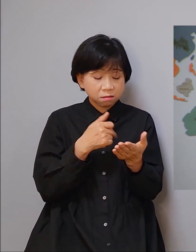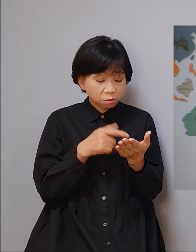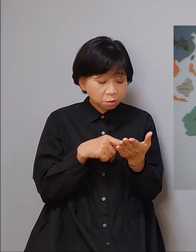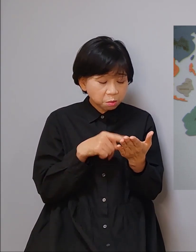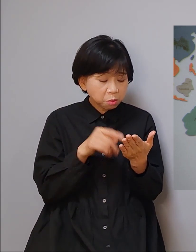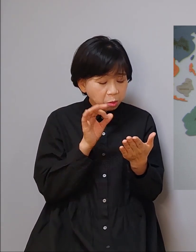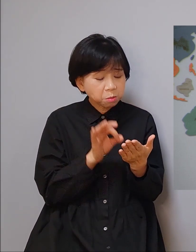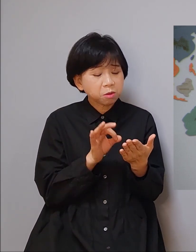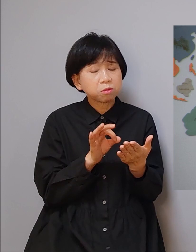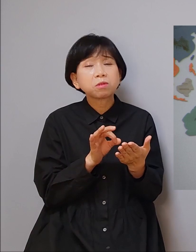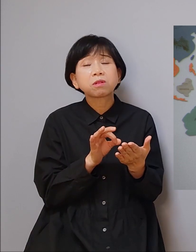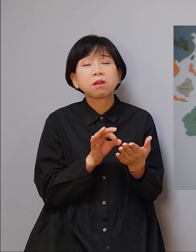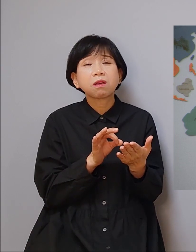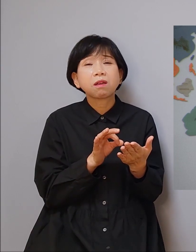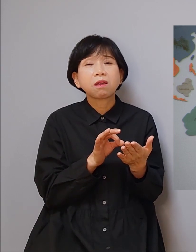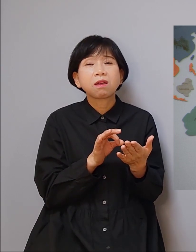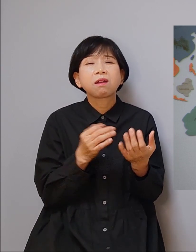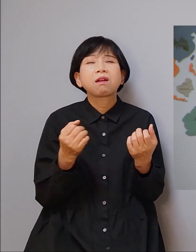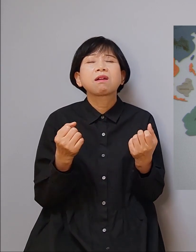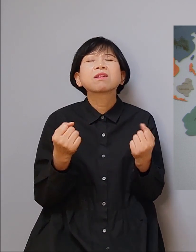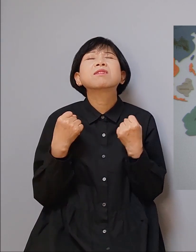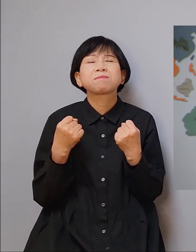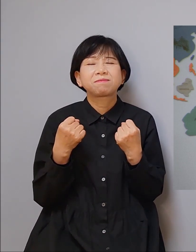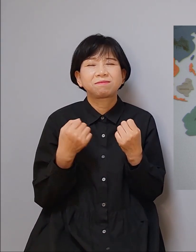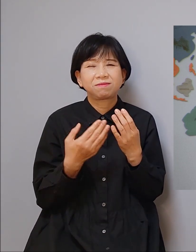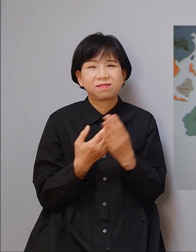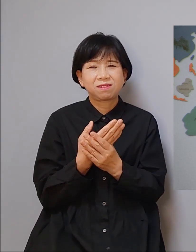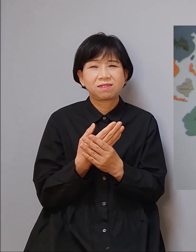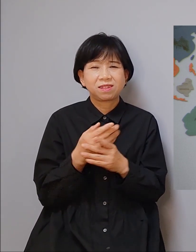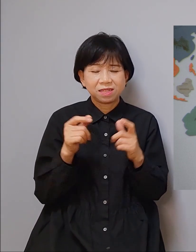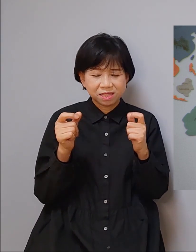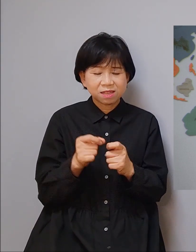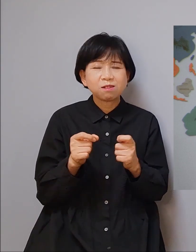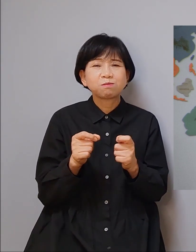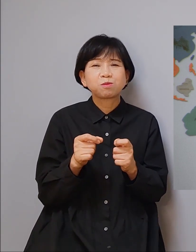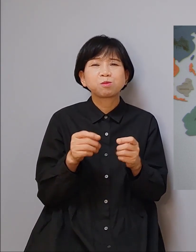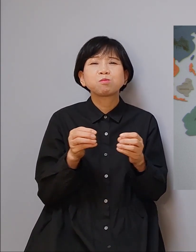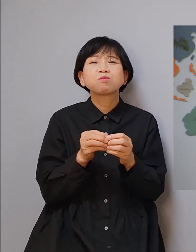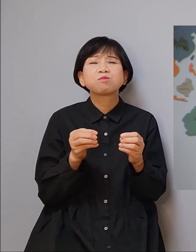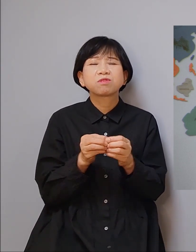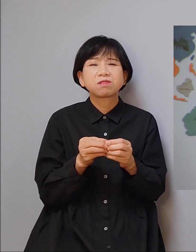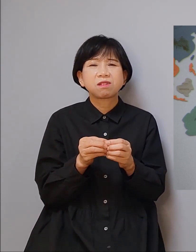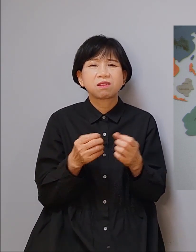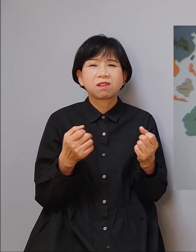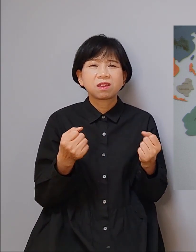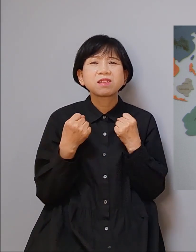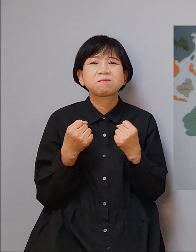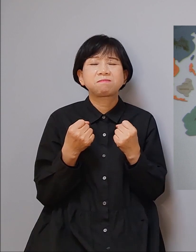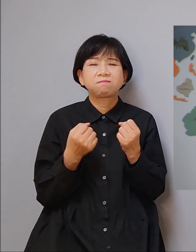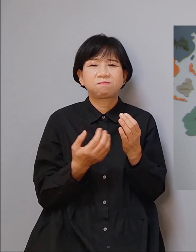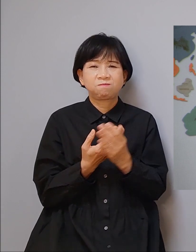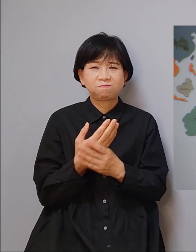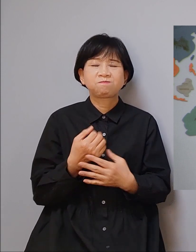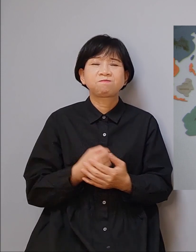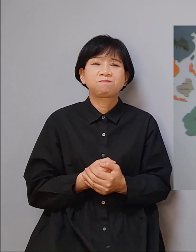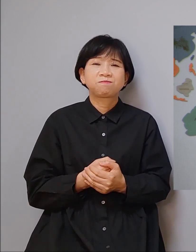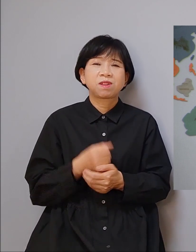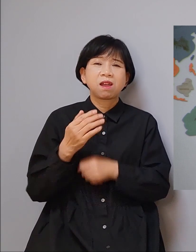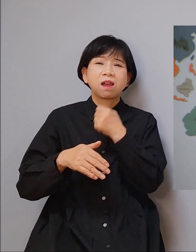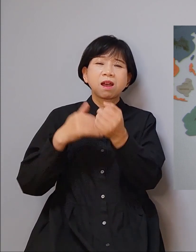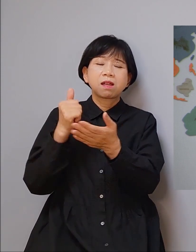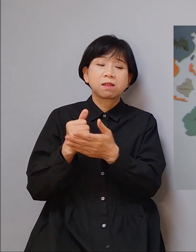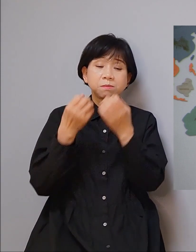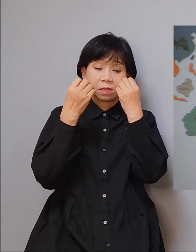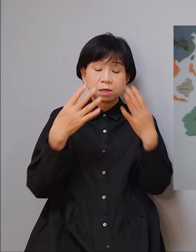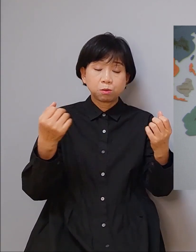것 같은데 그 짧은 문자에 힘을 얻기도 하는 거죠. 하나님은 우리에게 새로운 힘이